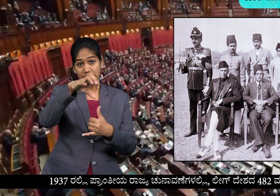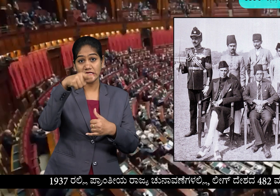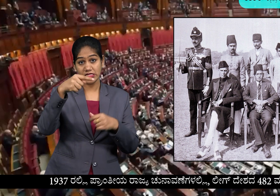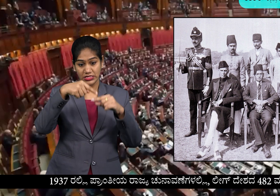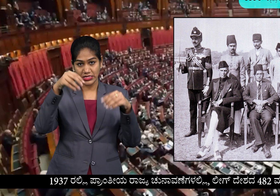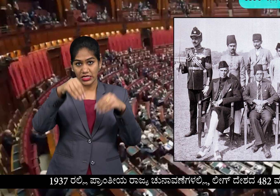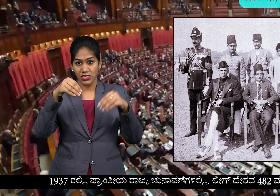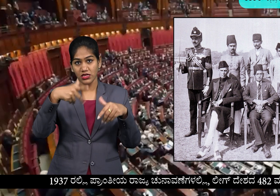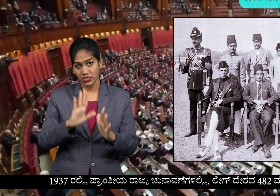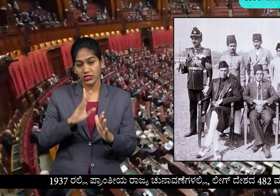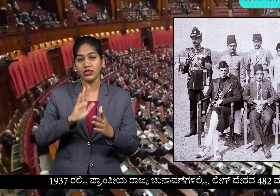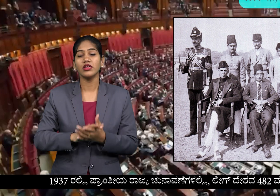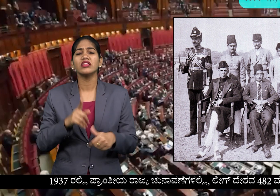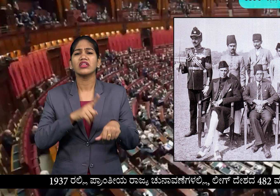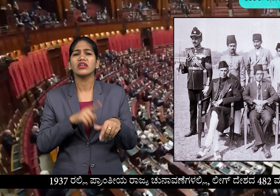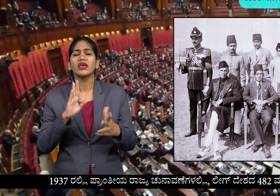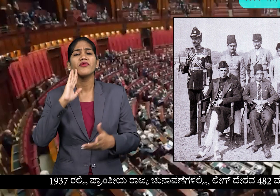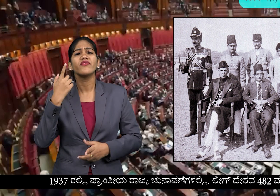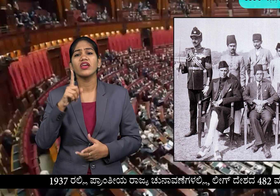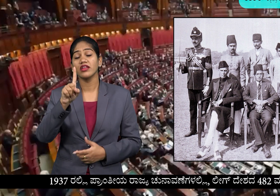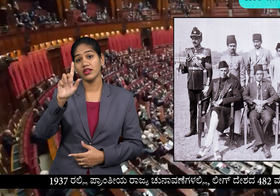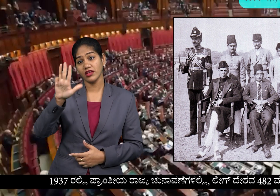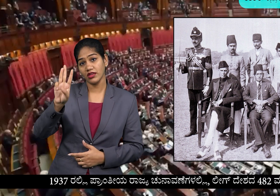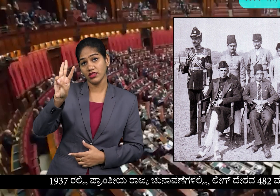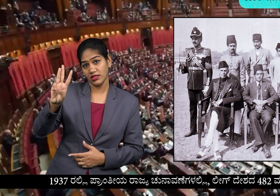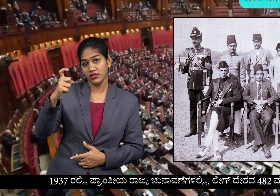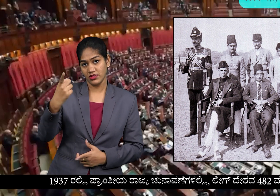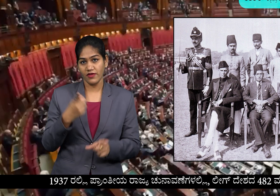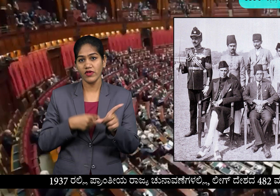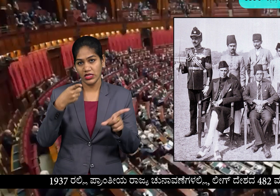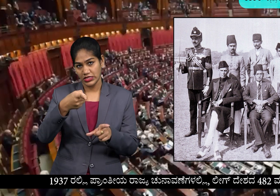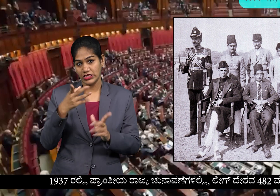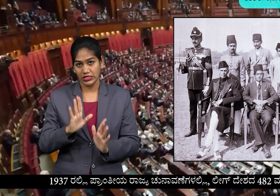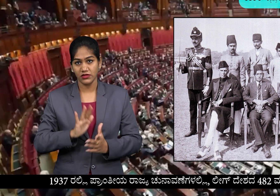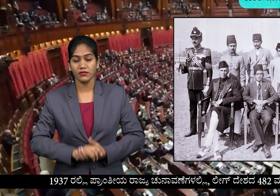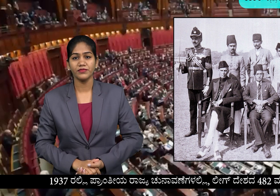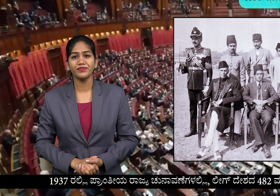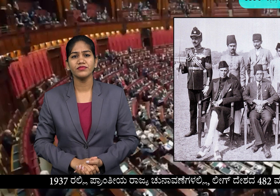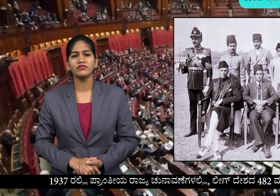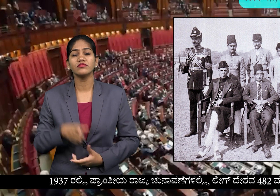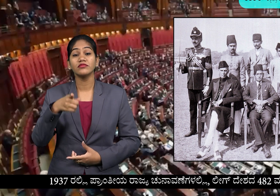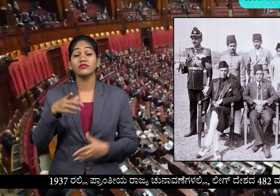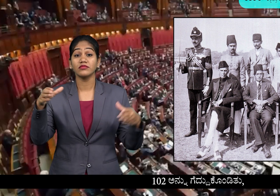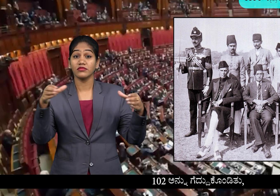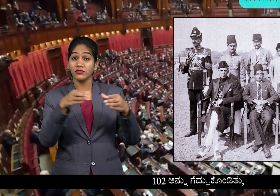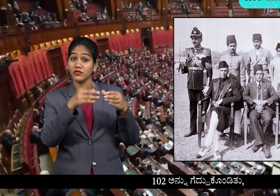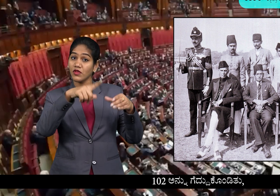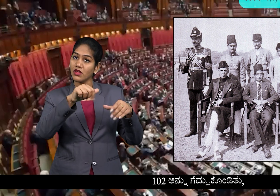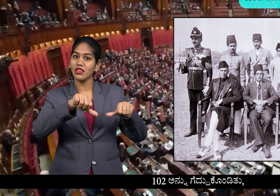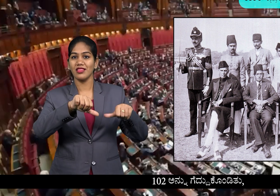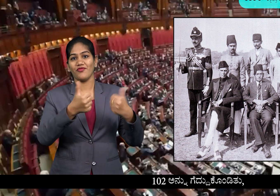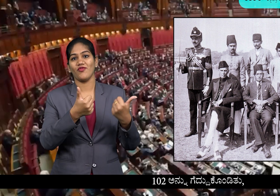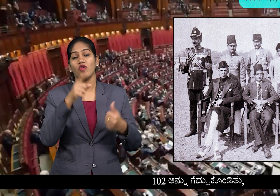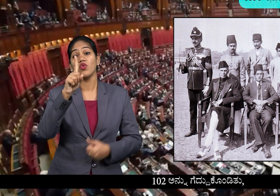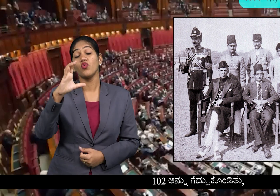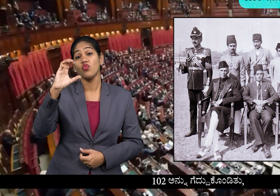1937ರಲ್ಲಿ ಪ್ರಾಂತೀಯ ರಾಜ್ಯ ಚುನಾವಣೆಗಳಲ್ಲಿ ಲೀಗ್ ದೇಶದ 482 ಮುಸ್ಲಿಂ ಸ್ಥಾನಗಳಲ್ಲಿ